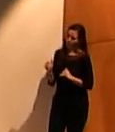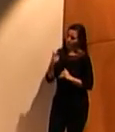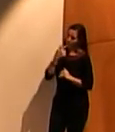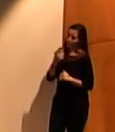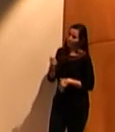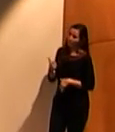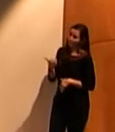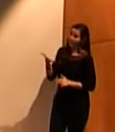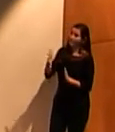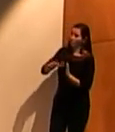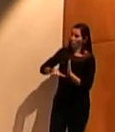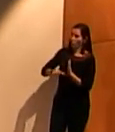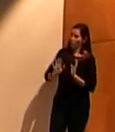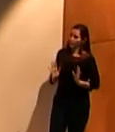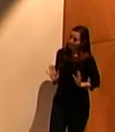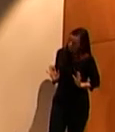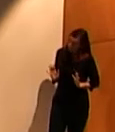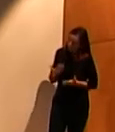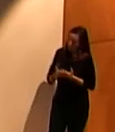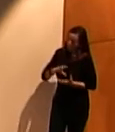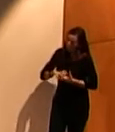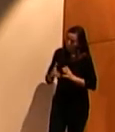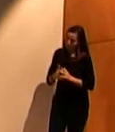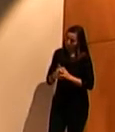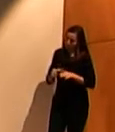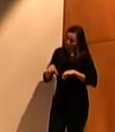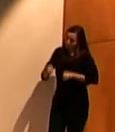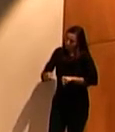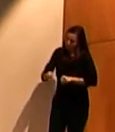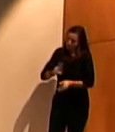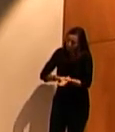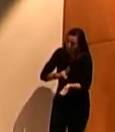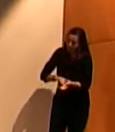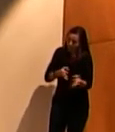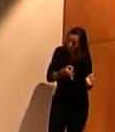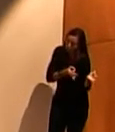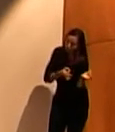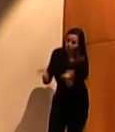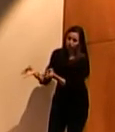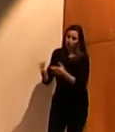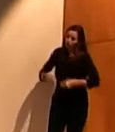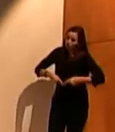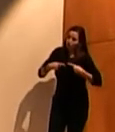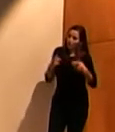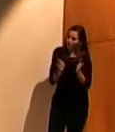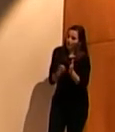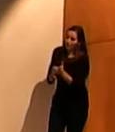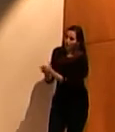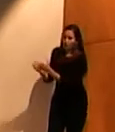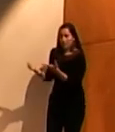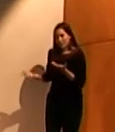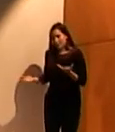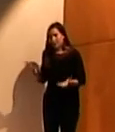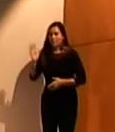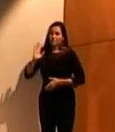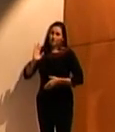presque 5 mois. Et c'était compliqué de tenir la cadence et la régularité pour certains. Il y